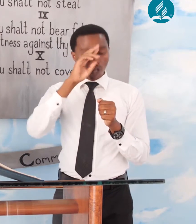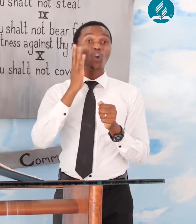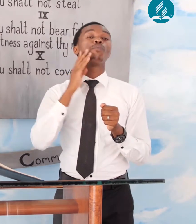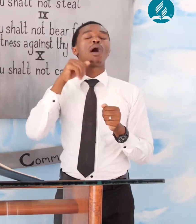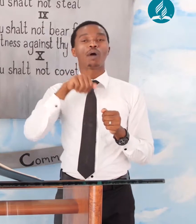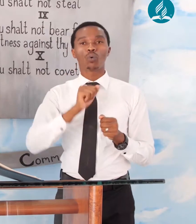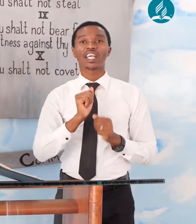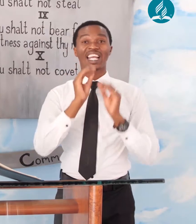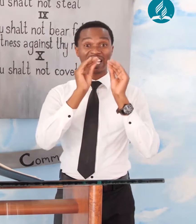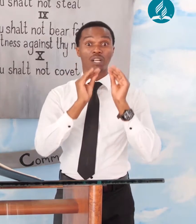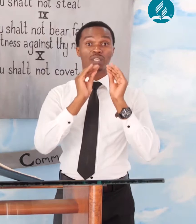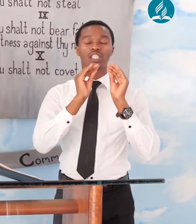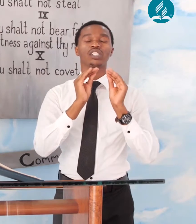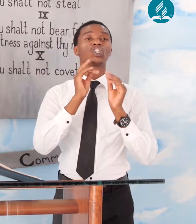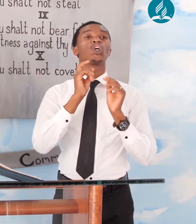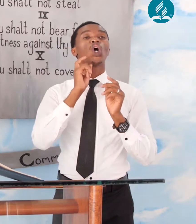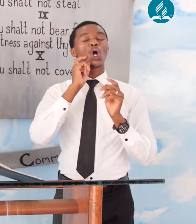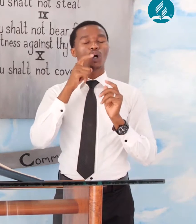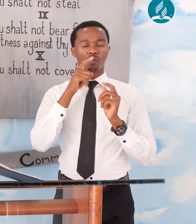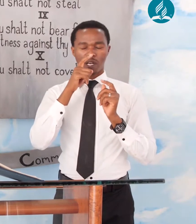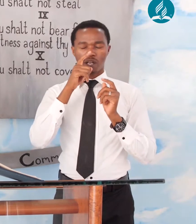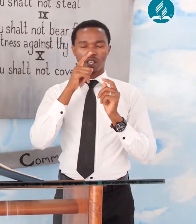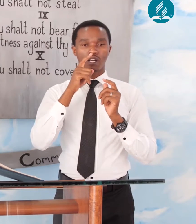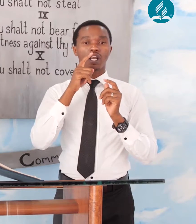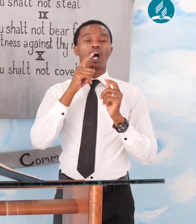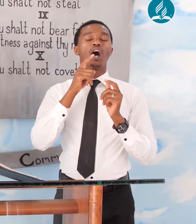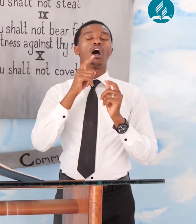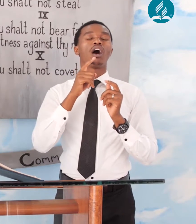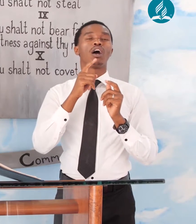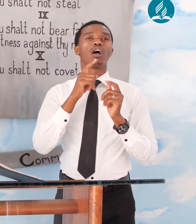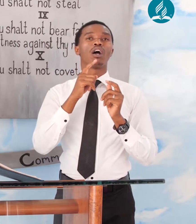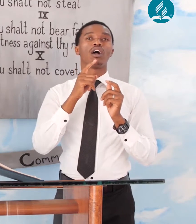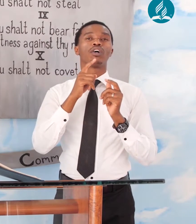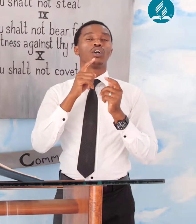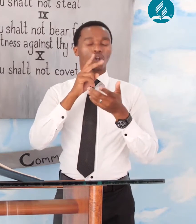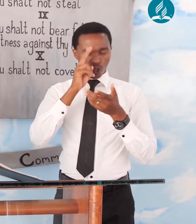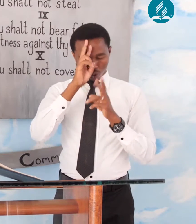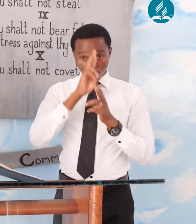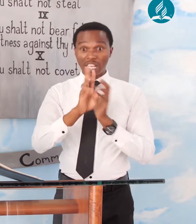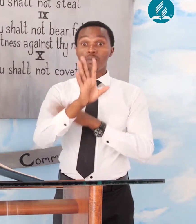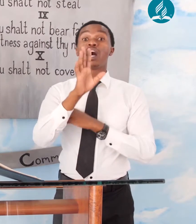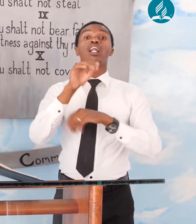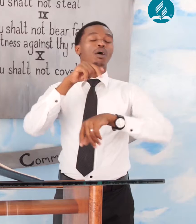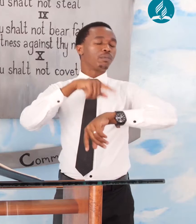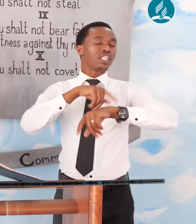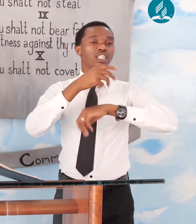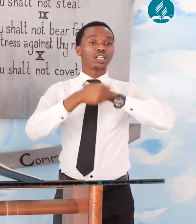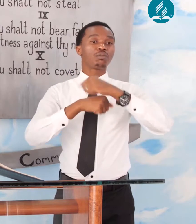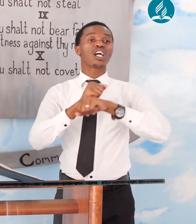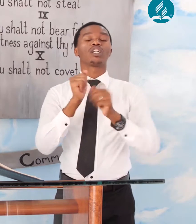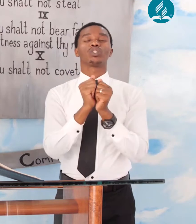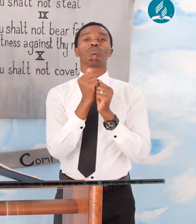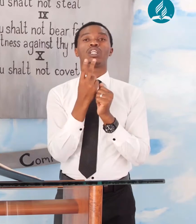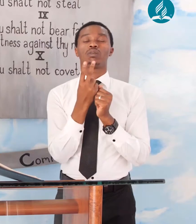yari yamwigishije muri iriya myaka 12 byari bifite ireme rikomeye ry'ubuzima